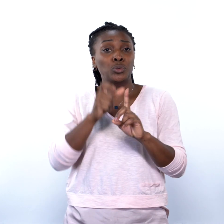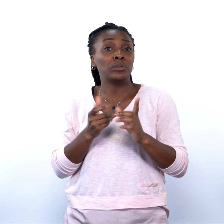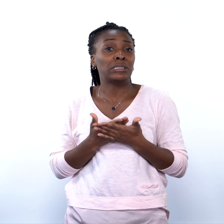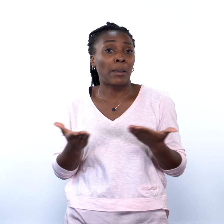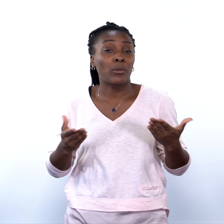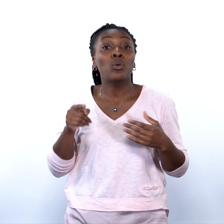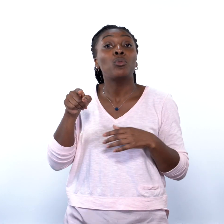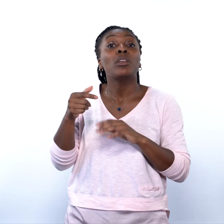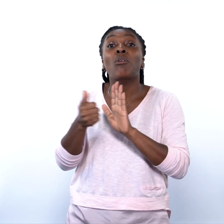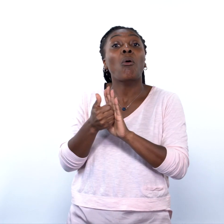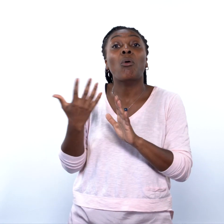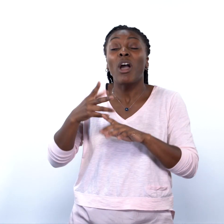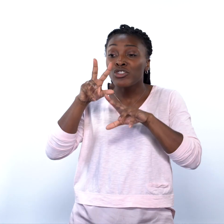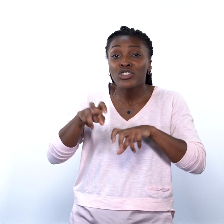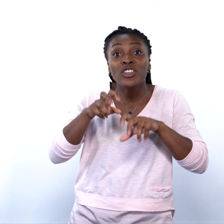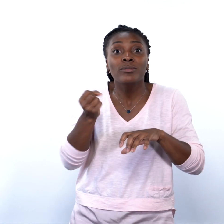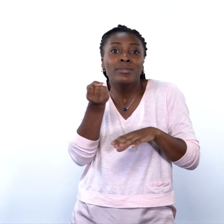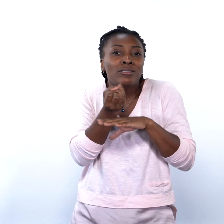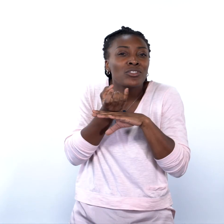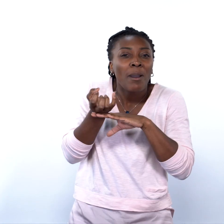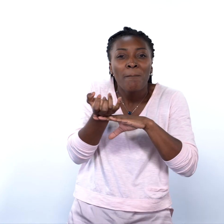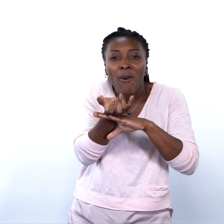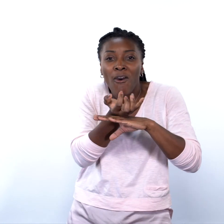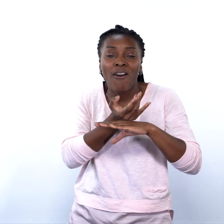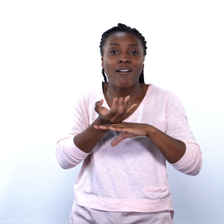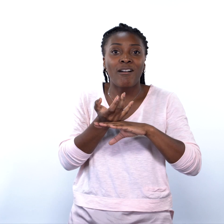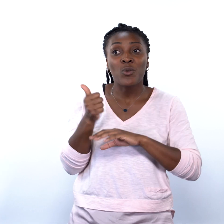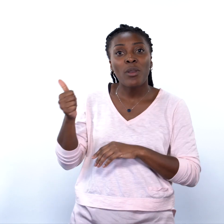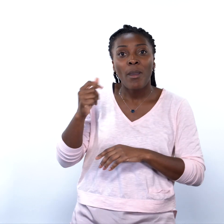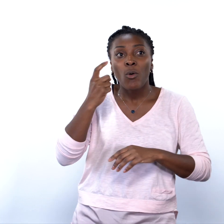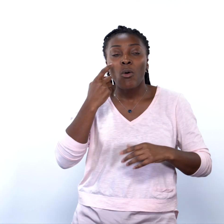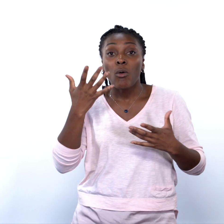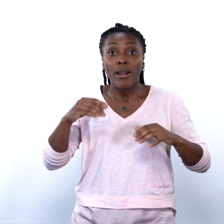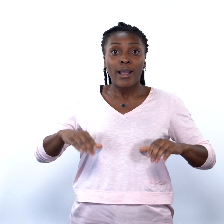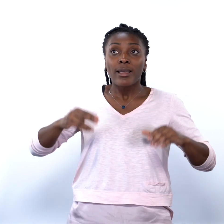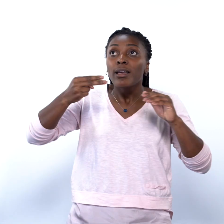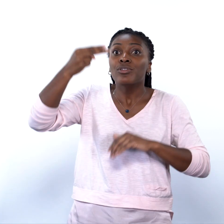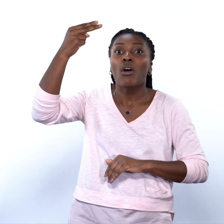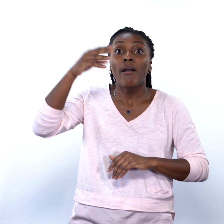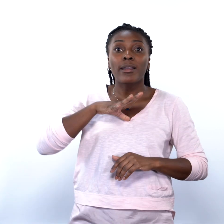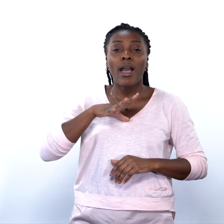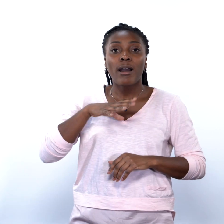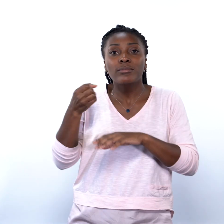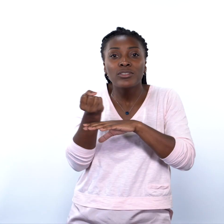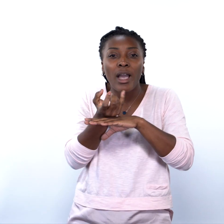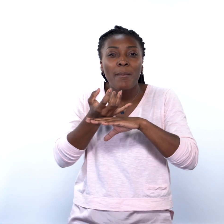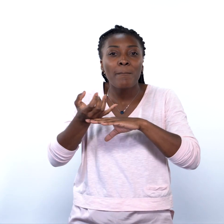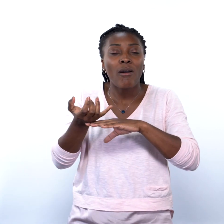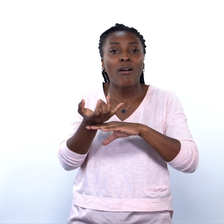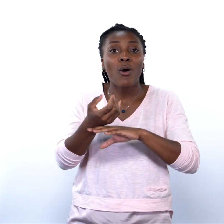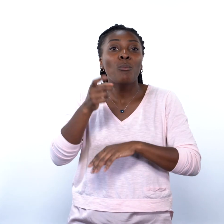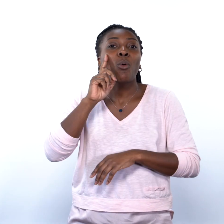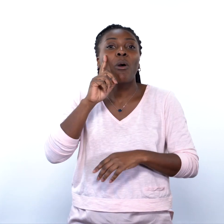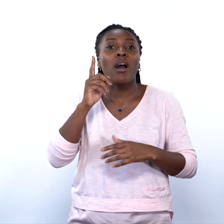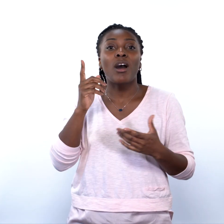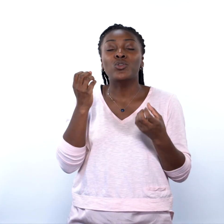était prospecteur de diamants. Et il avait entendu parler que dans le nord du Canada, il y avait des diamants parce que